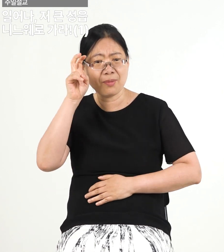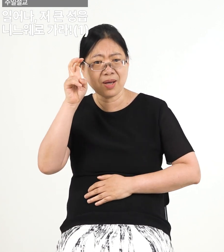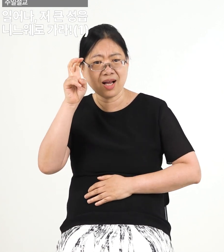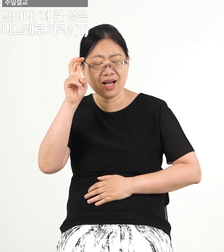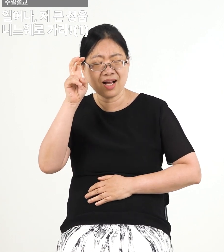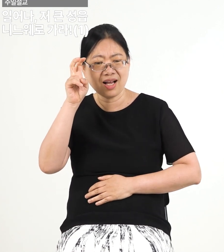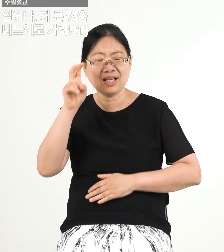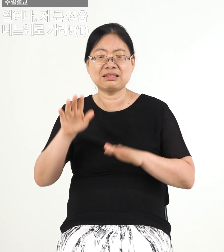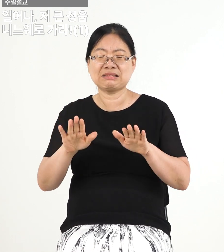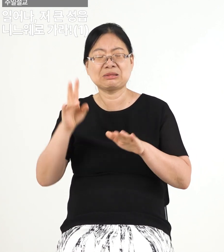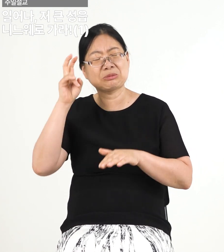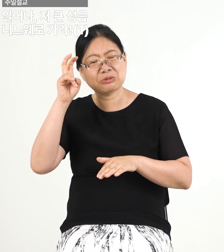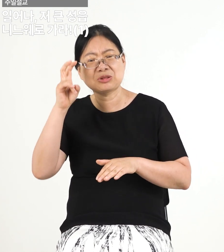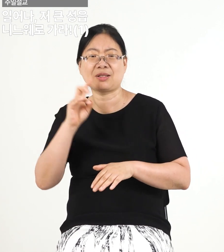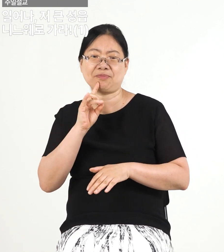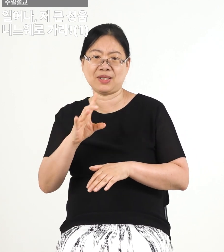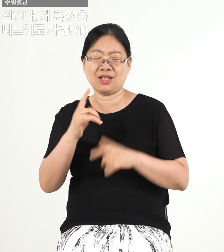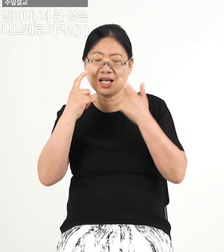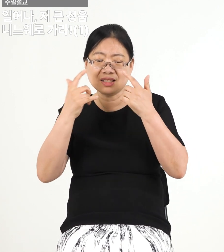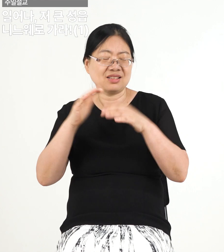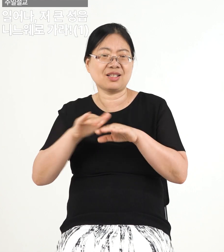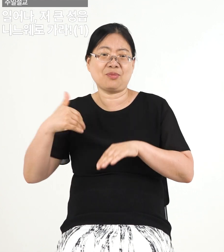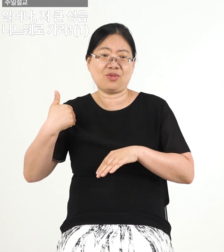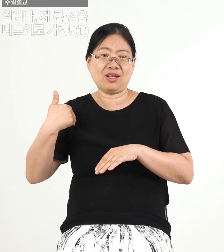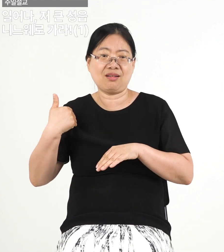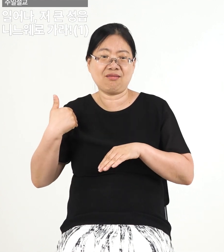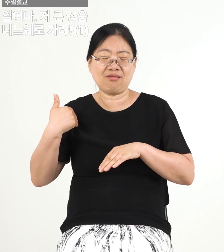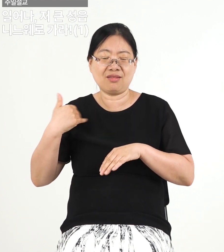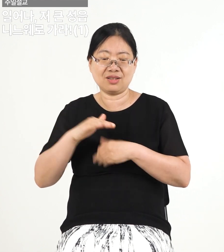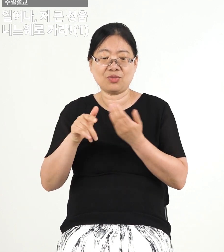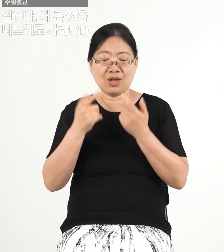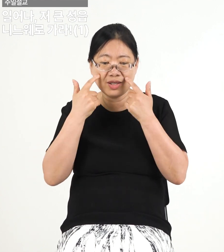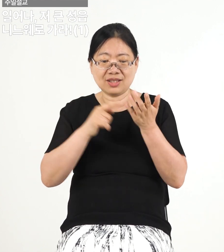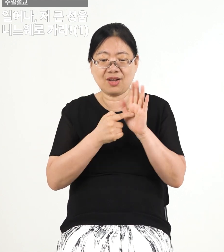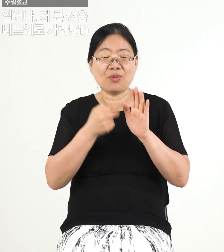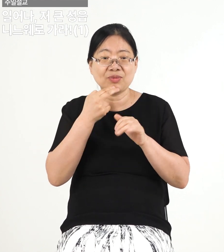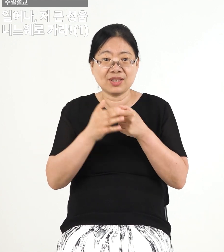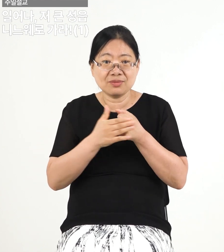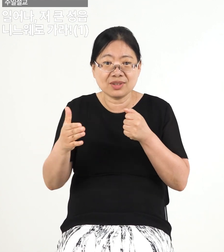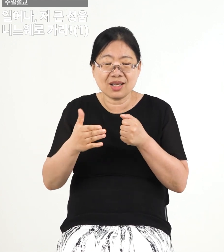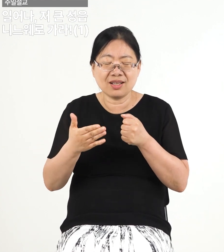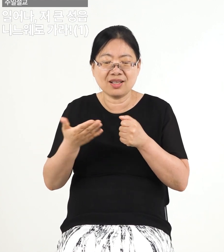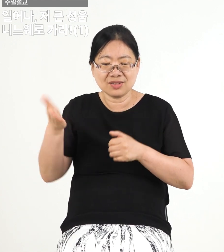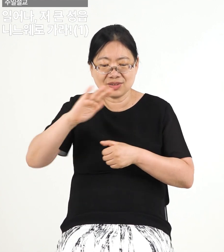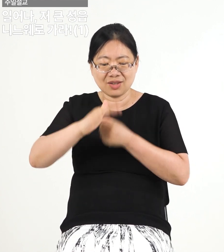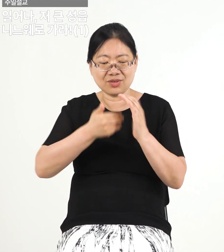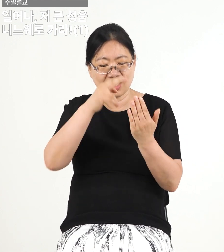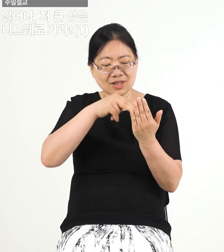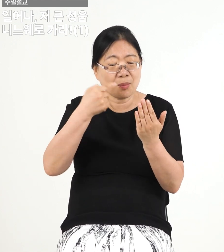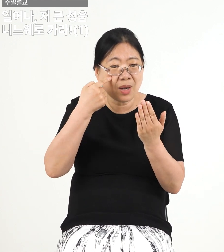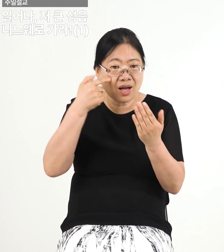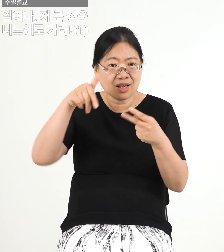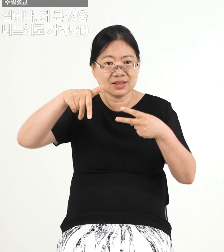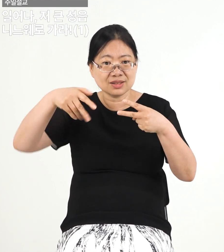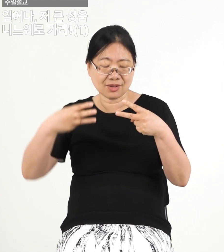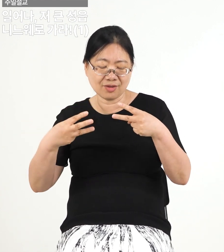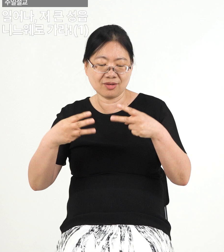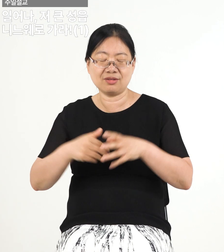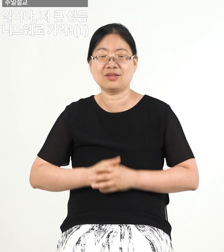아직은 추정할 뿐입니다. 아직은. 자, 그런데 성경을 보시면 다시 2절을 보세요. 2절.